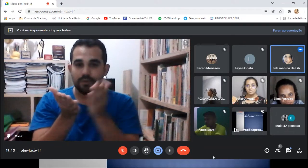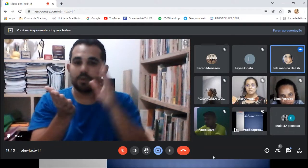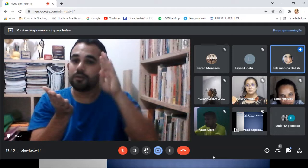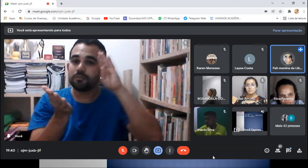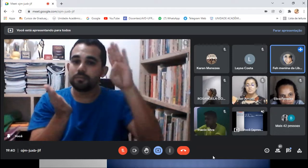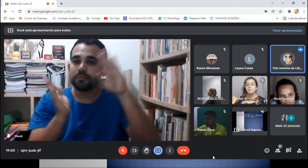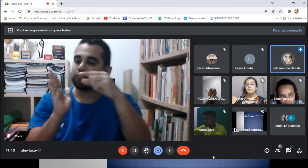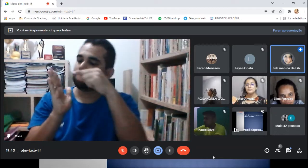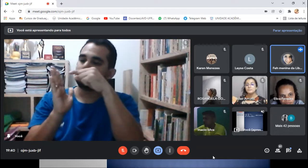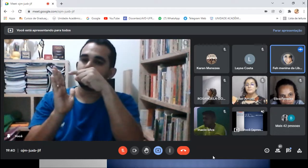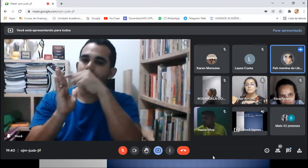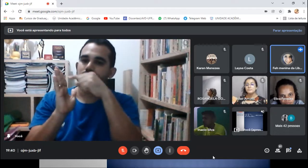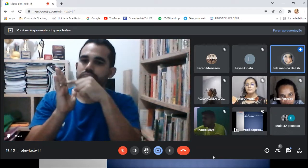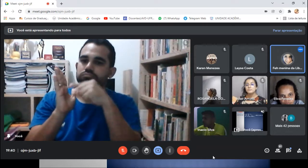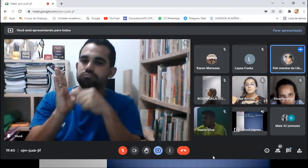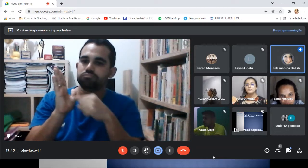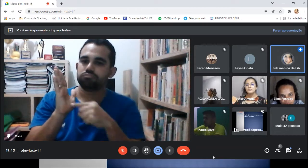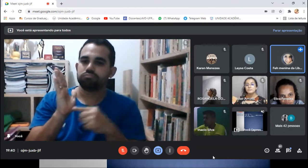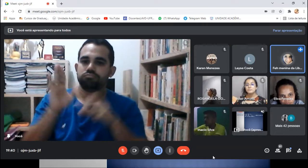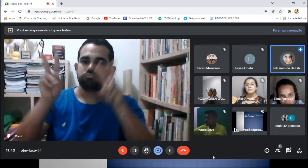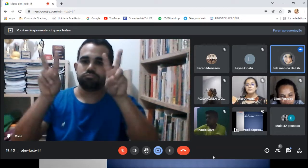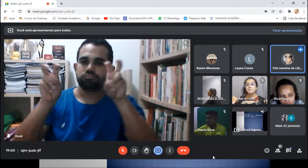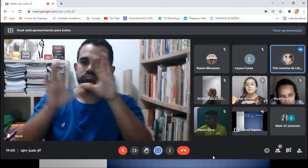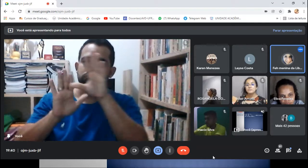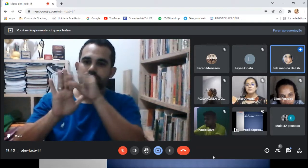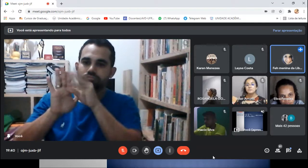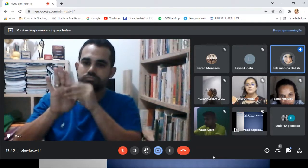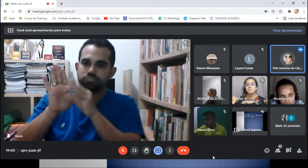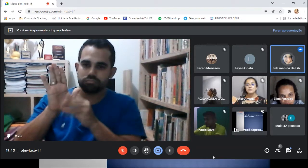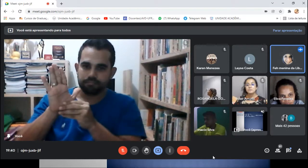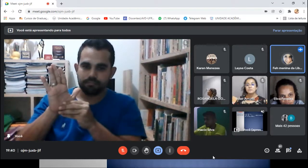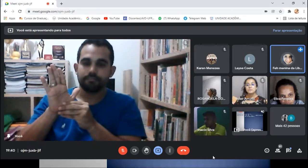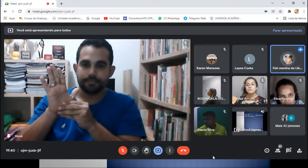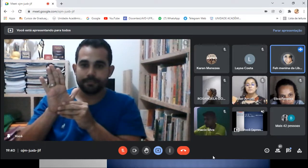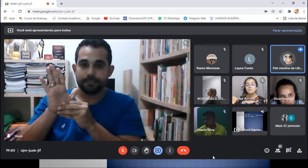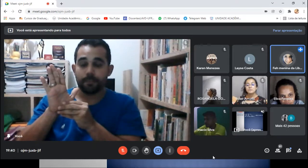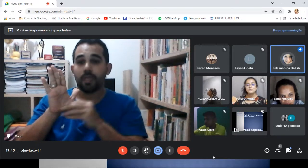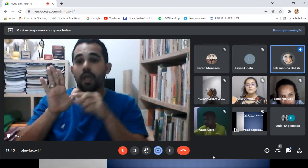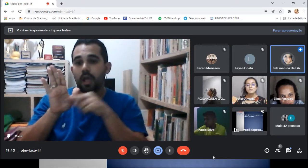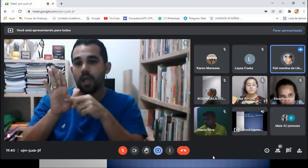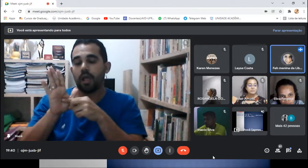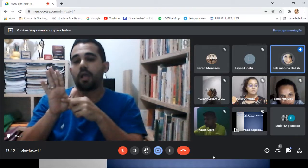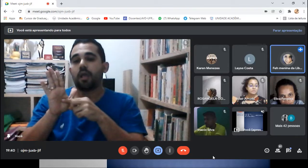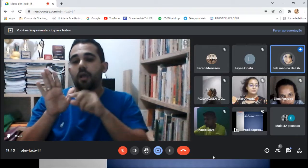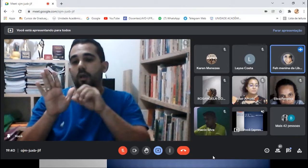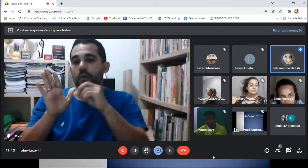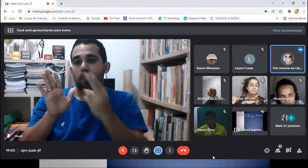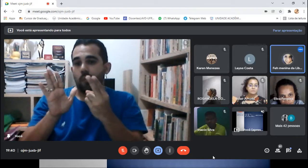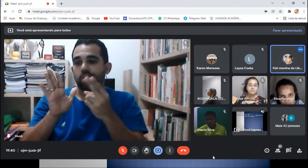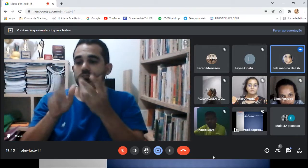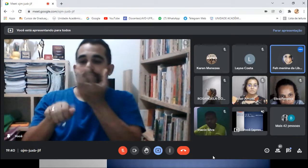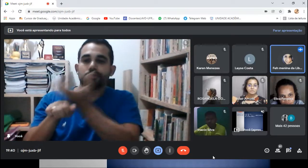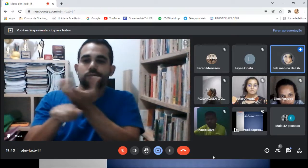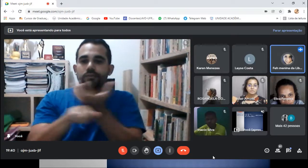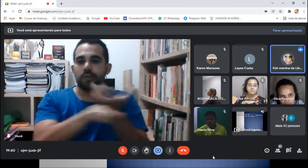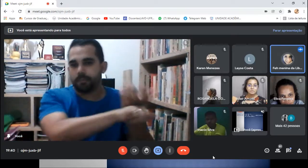Então, no slide vocês veem aí, né? Tem a questão dos tópicos, né? Primeiro tópico, um livro. Essa questão de